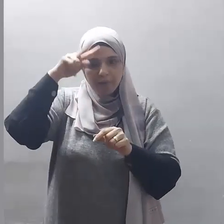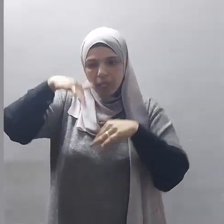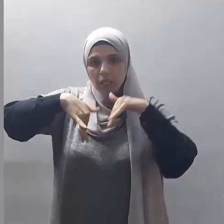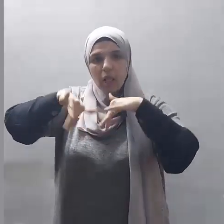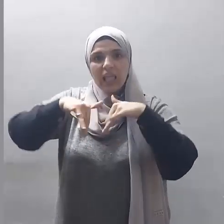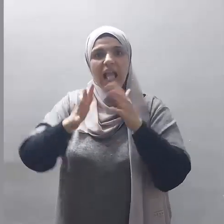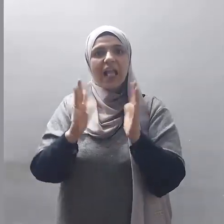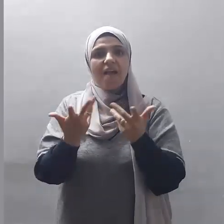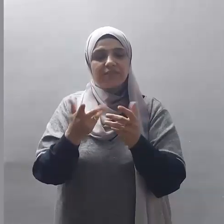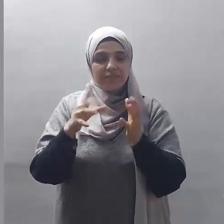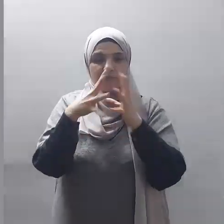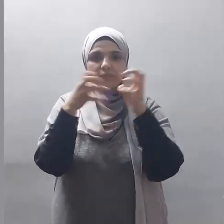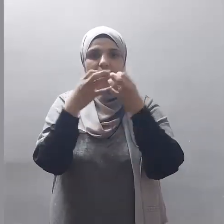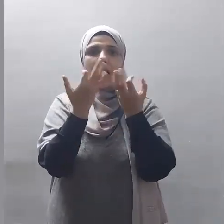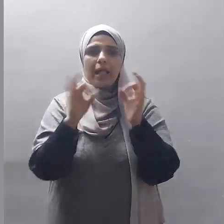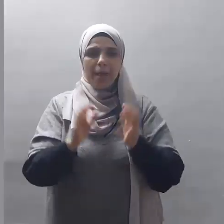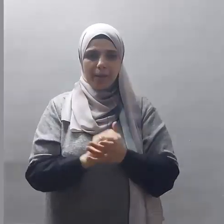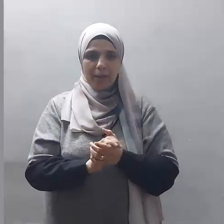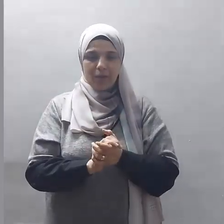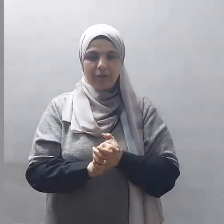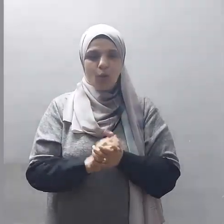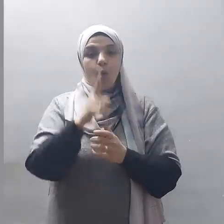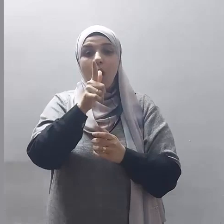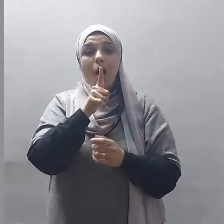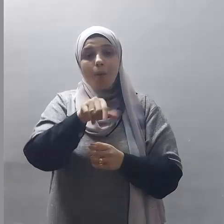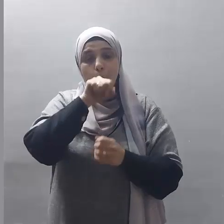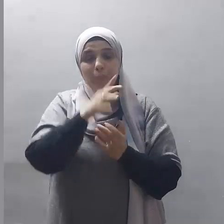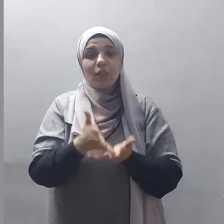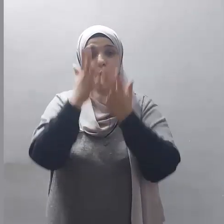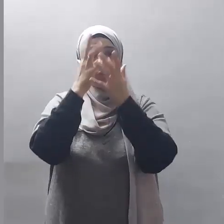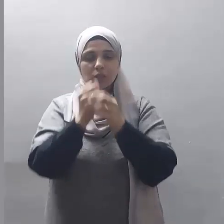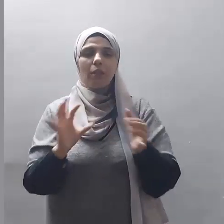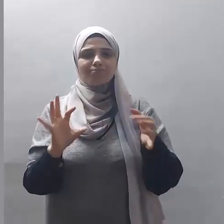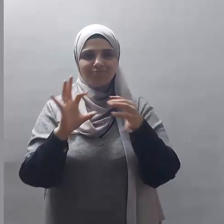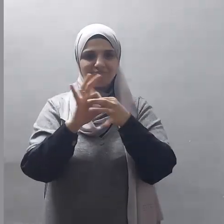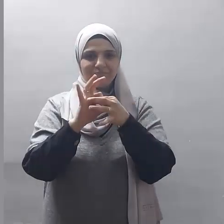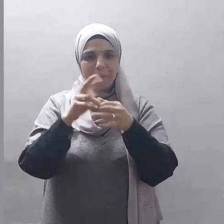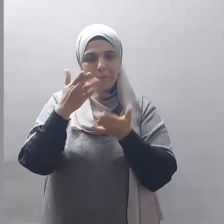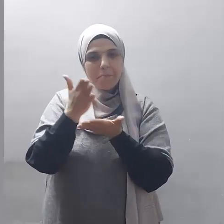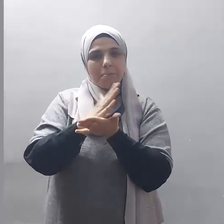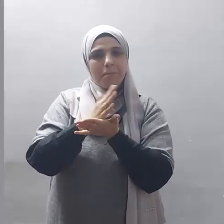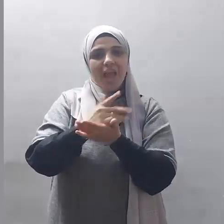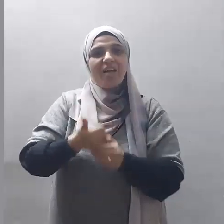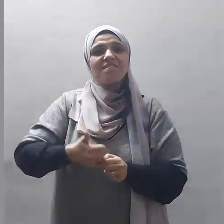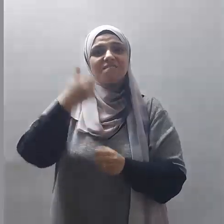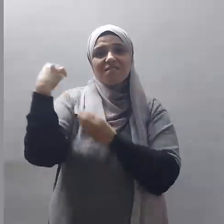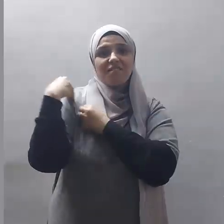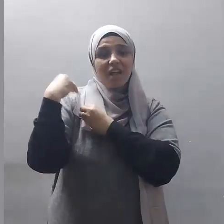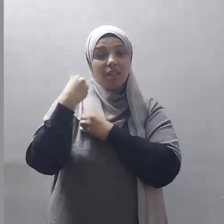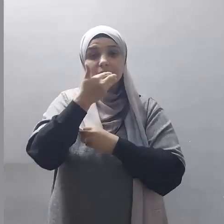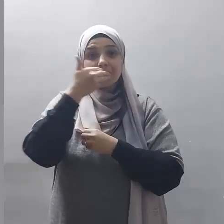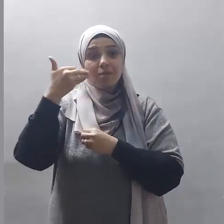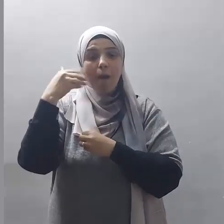والفرقان. وقد ربط نبينا صلى الله عليه وسلم بين فضل الصيام وفضل القرآن في